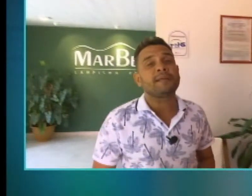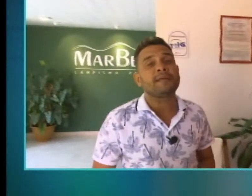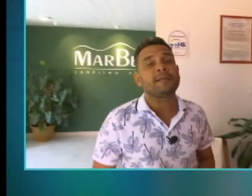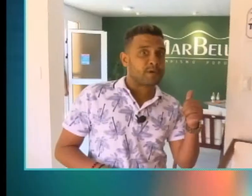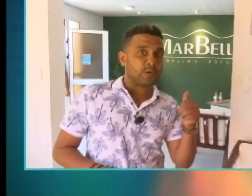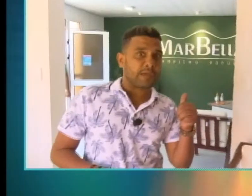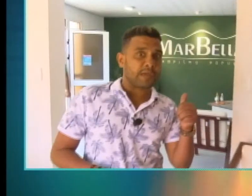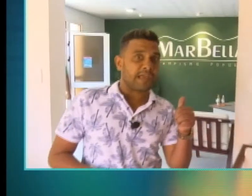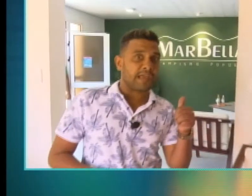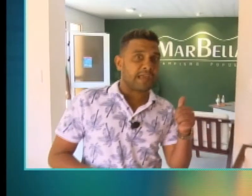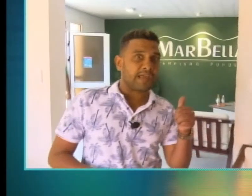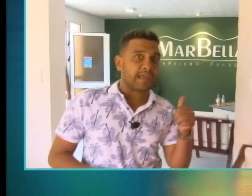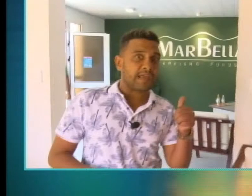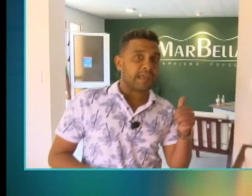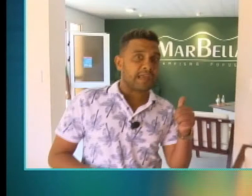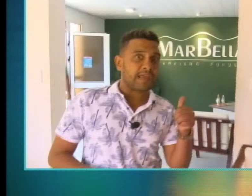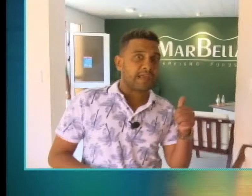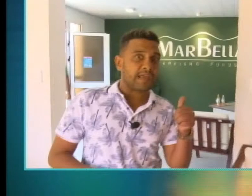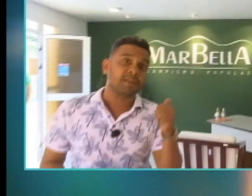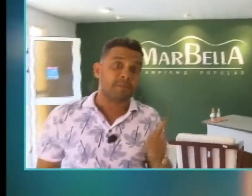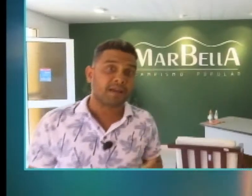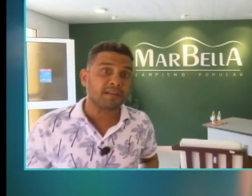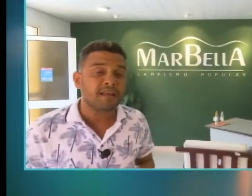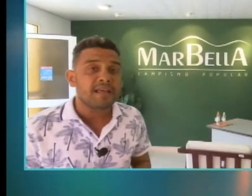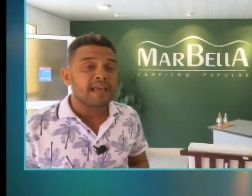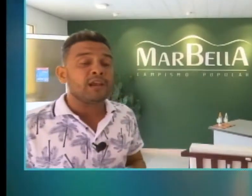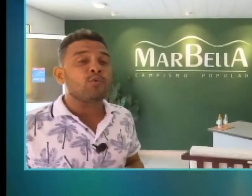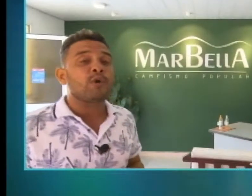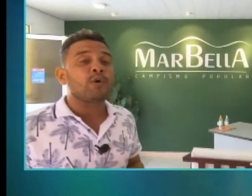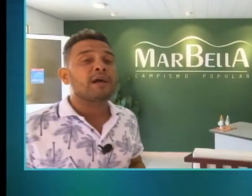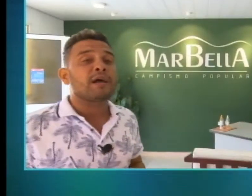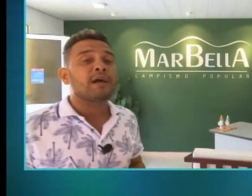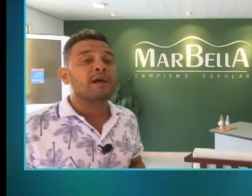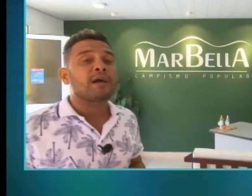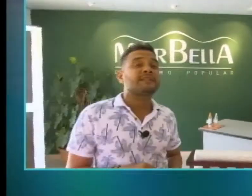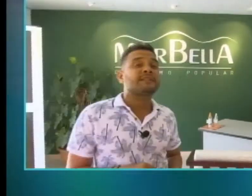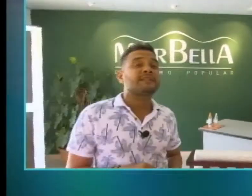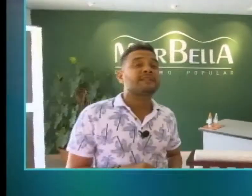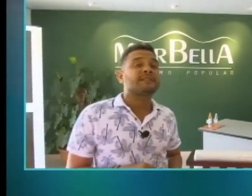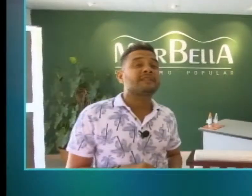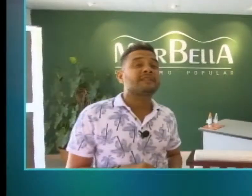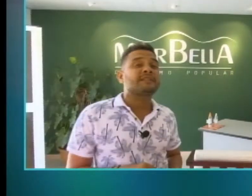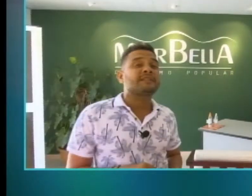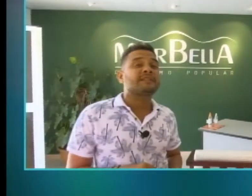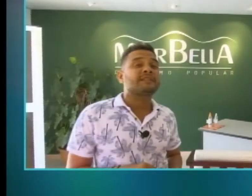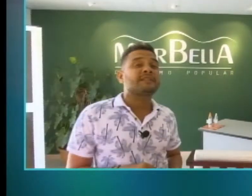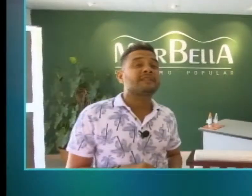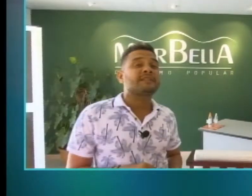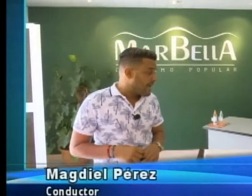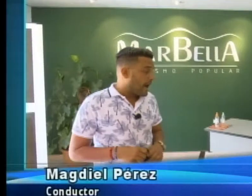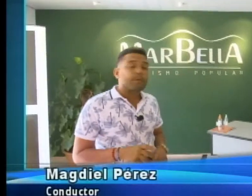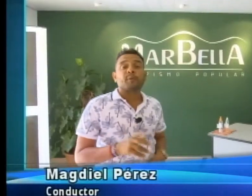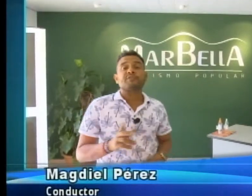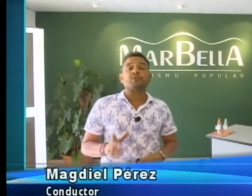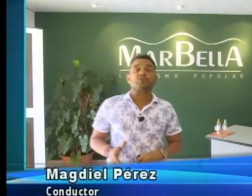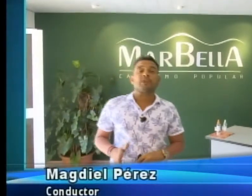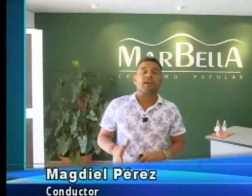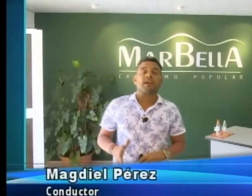ya espero que hayas captado en el fondo de mi imagen el lugar donde se encuentra esta tarde la revista Hola Habana. A propósito del